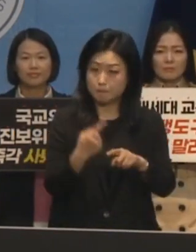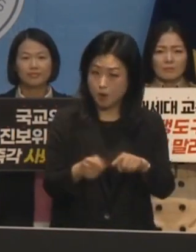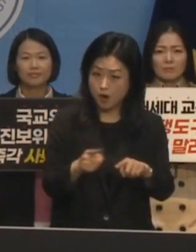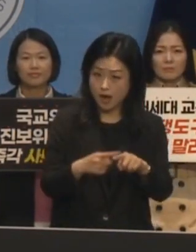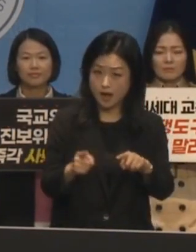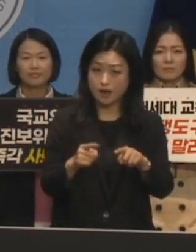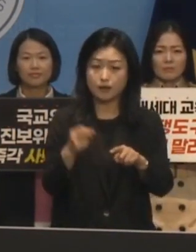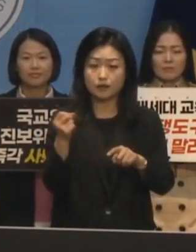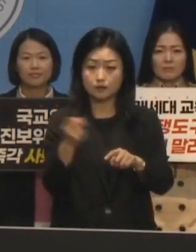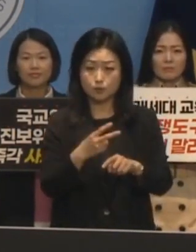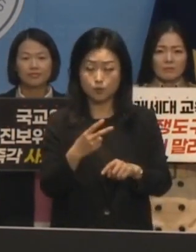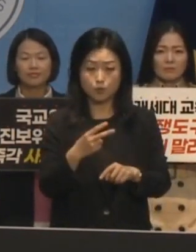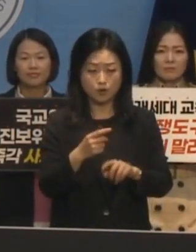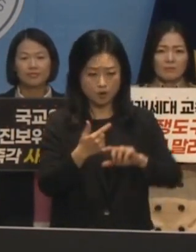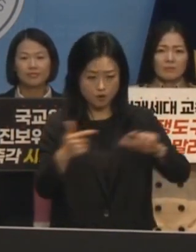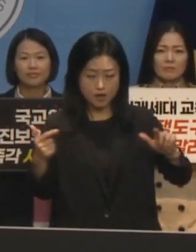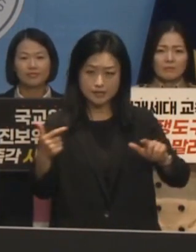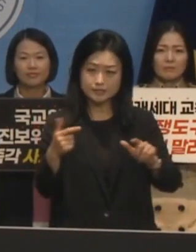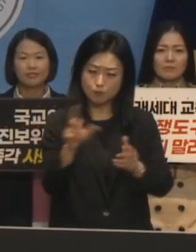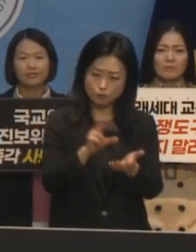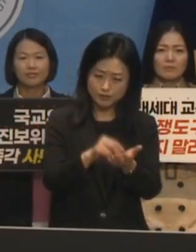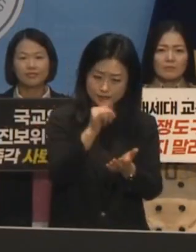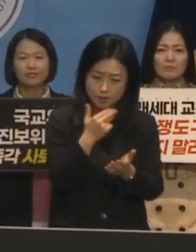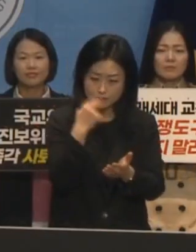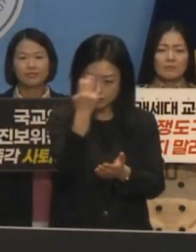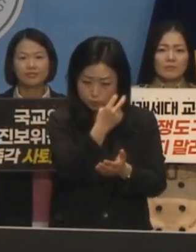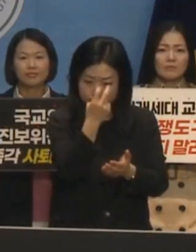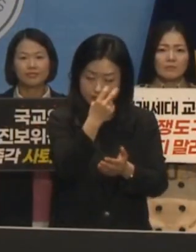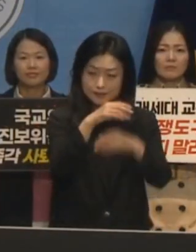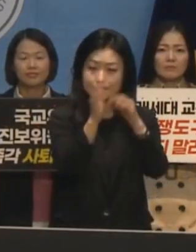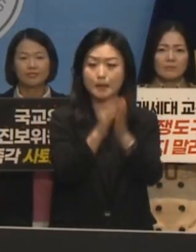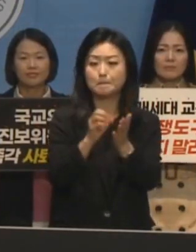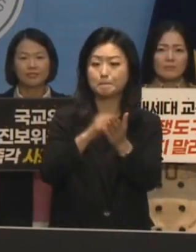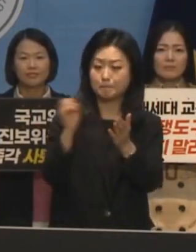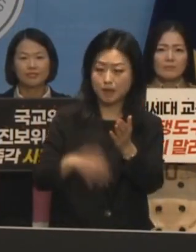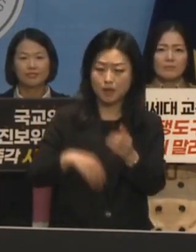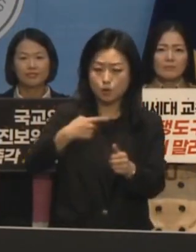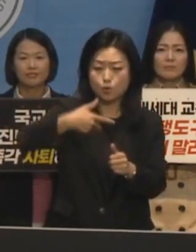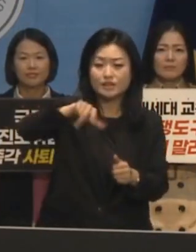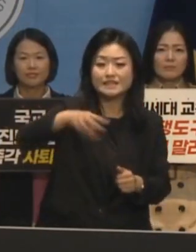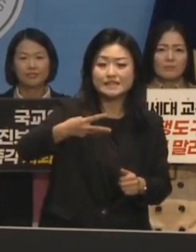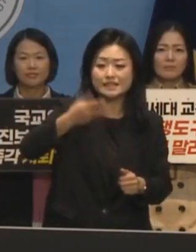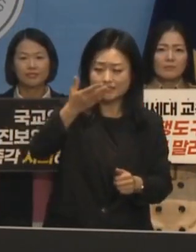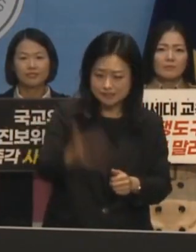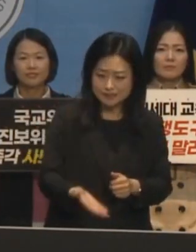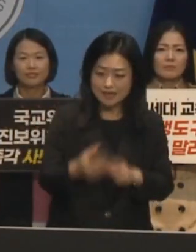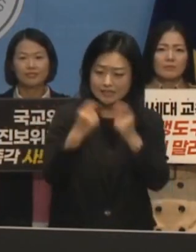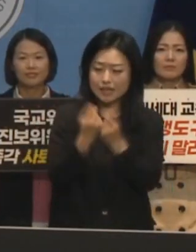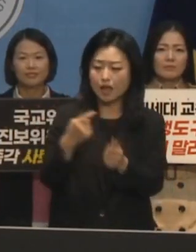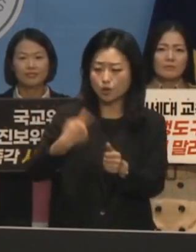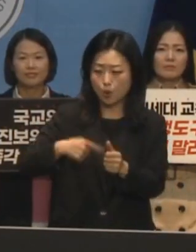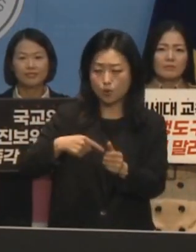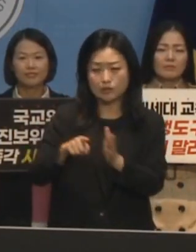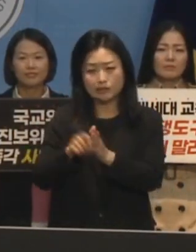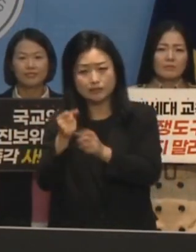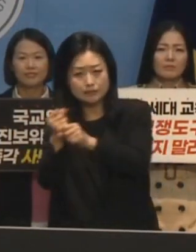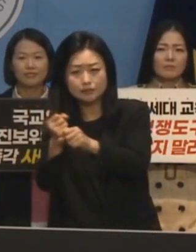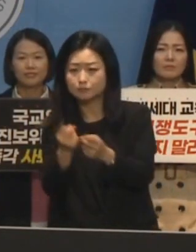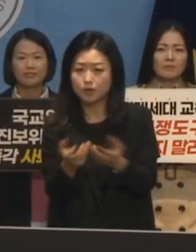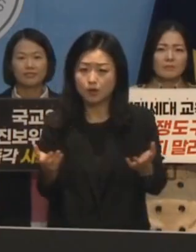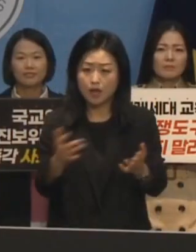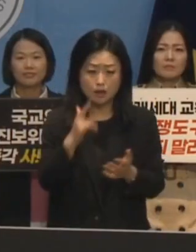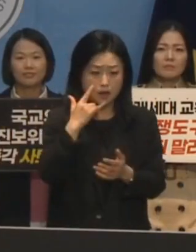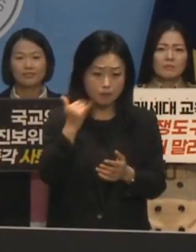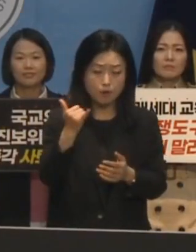피드백 과정을 생략함으로써 교육의 질은 저하되고 사교육 시장에 대한 의존도가 높아지며 학생들의 학습